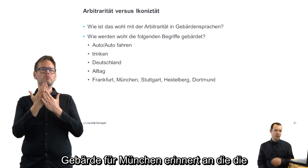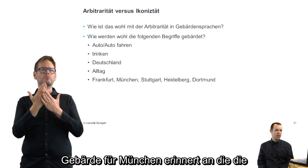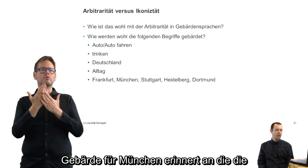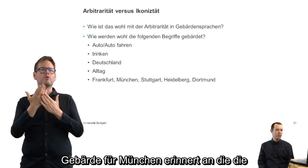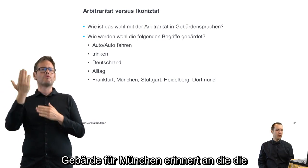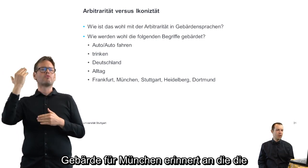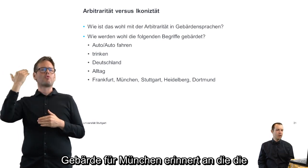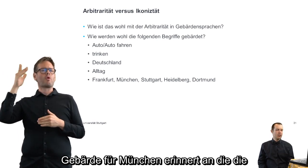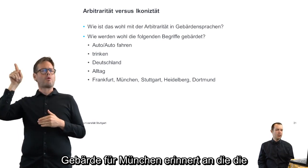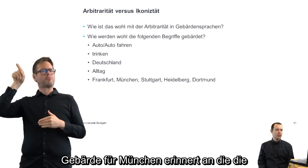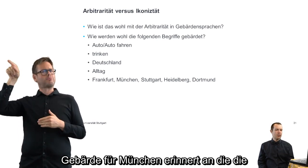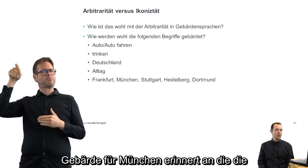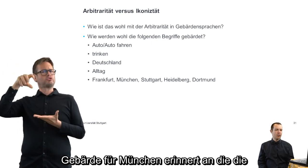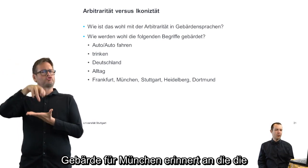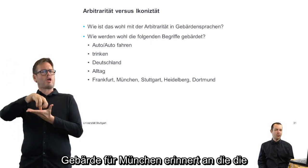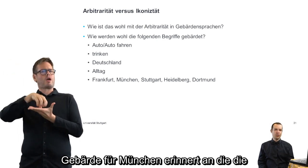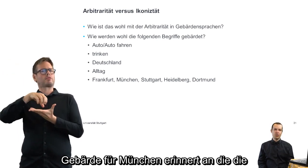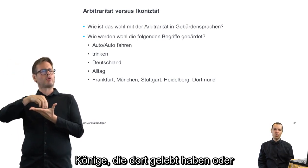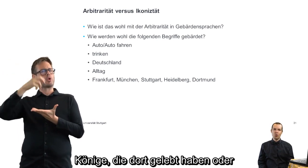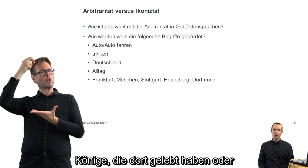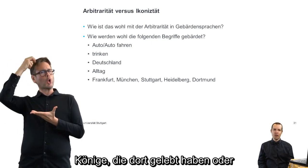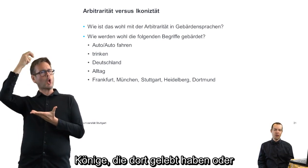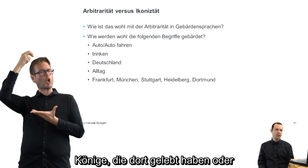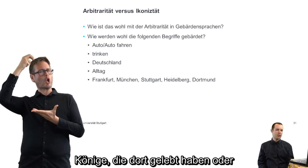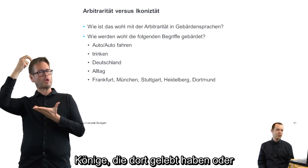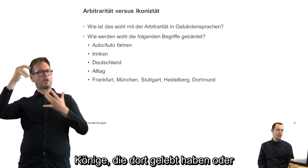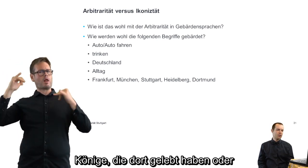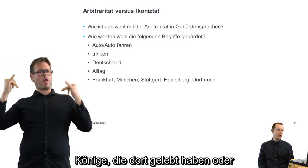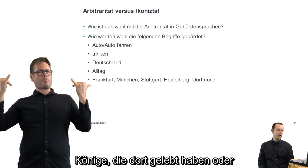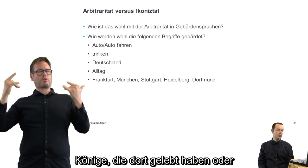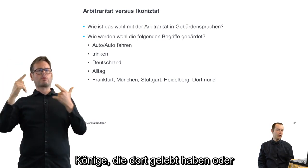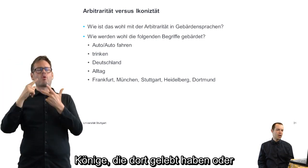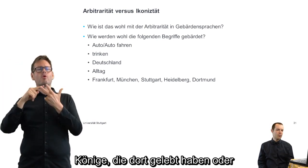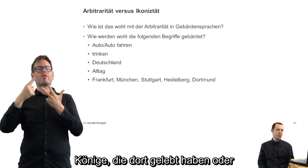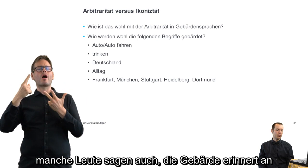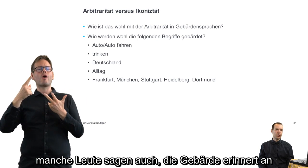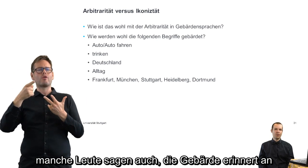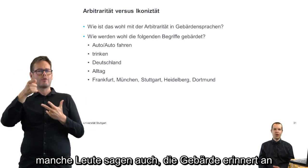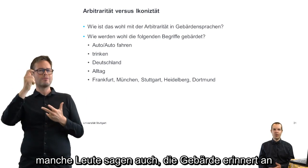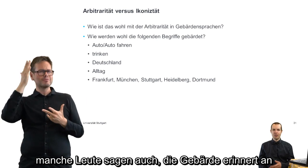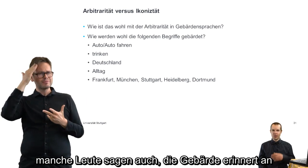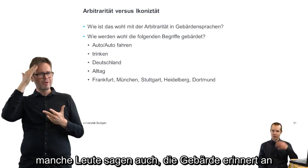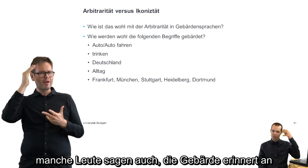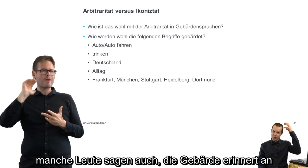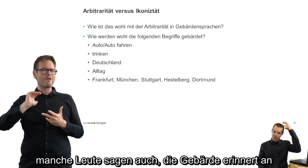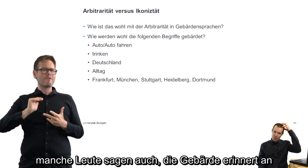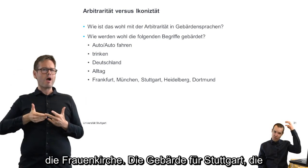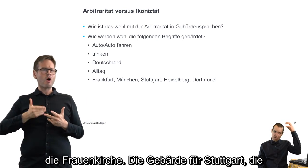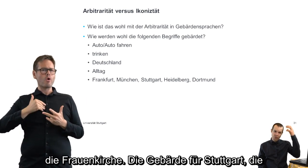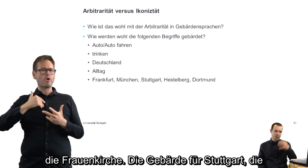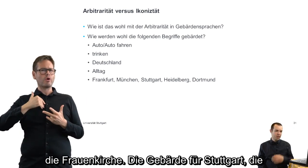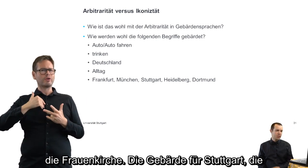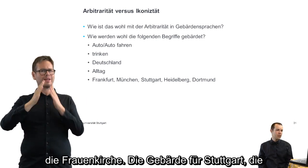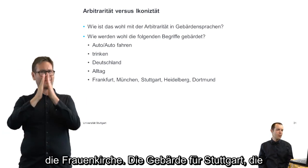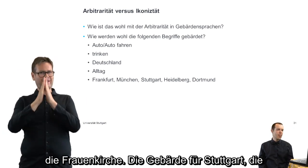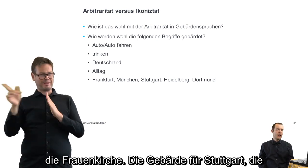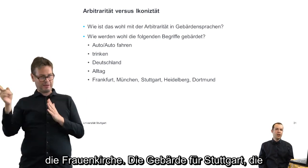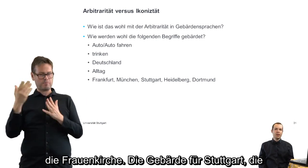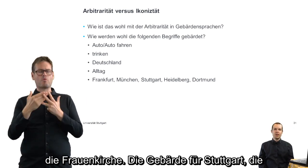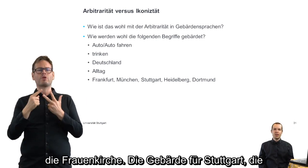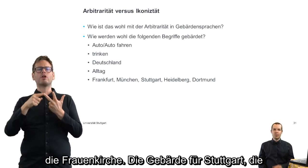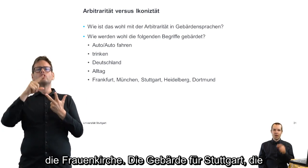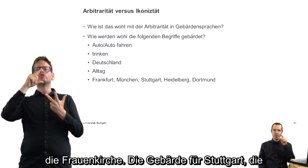erinnert an die Könige, die dort gelebt haben. Oder wahlweise, manche Leute sagen auch, es ist die Frauenkirche.